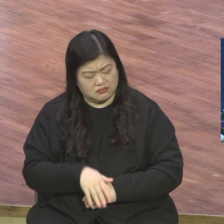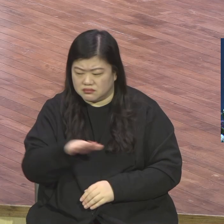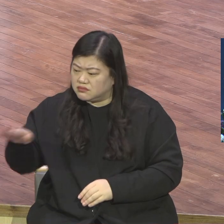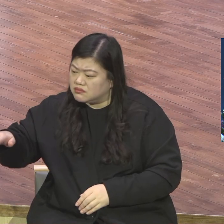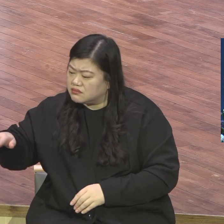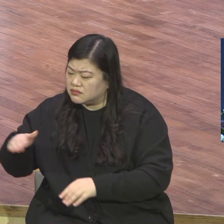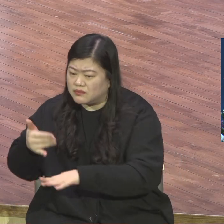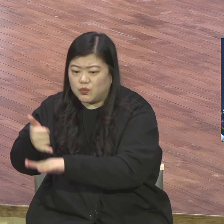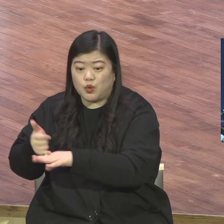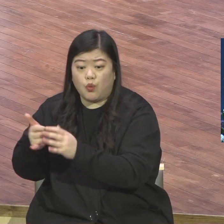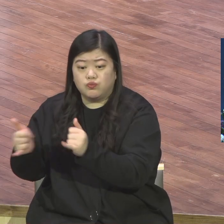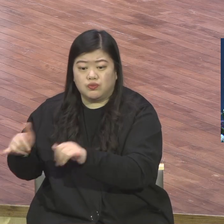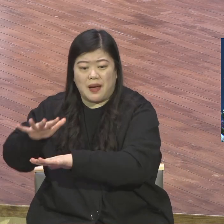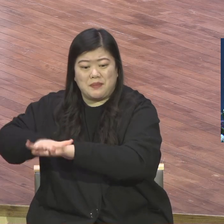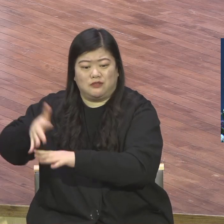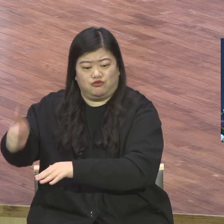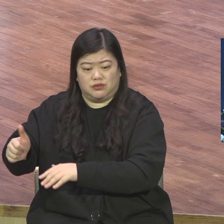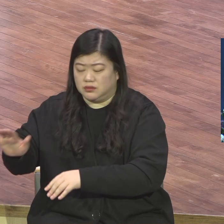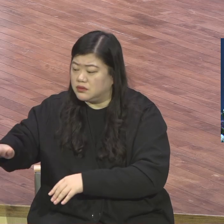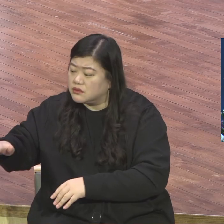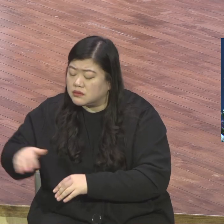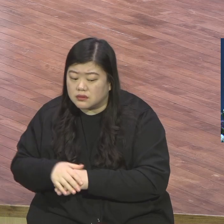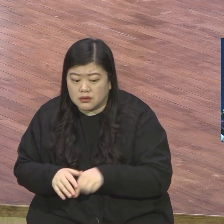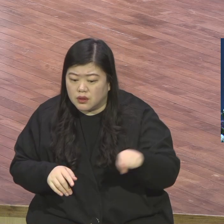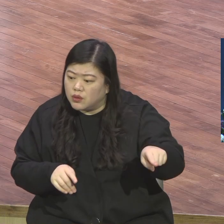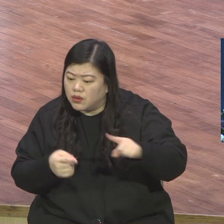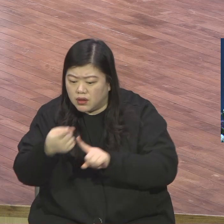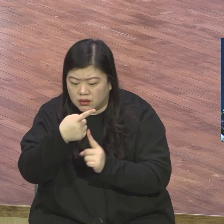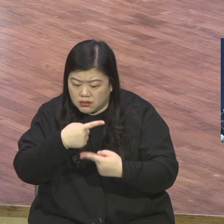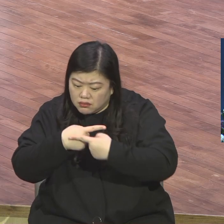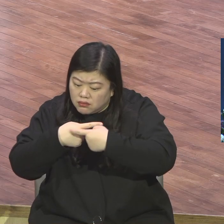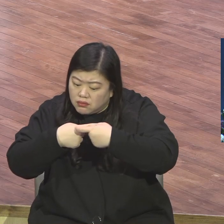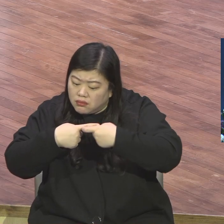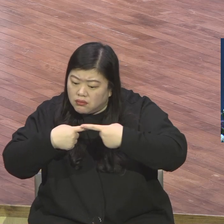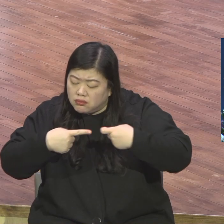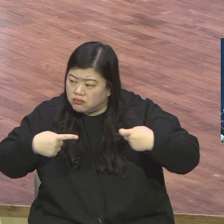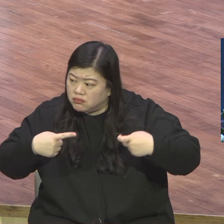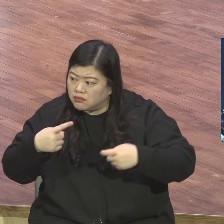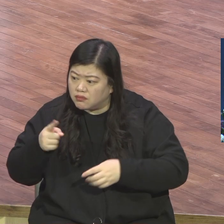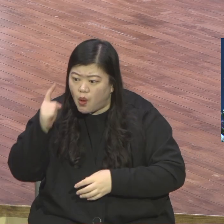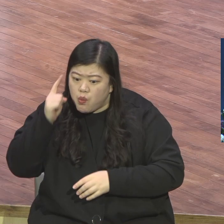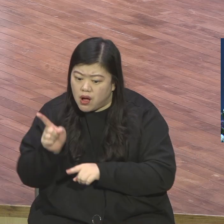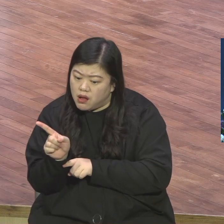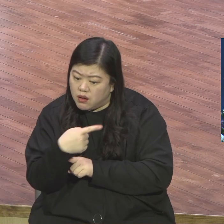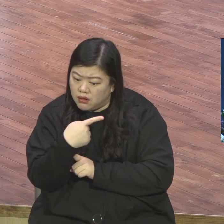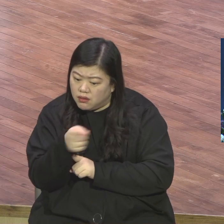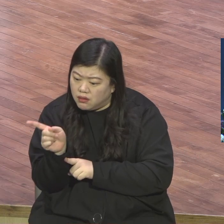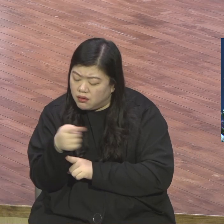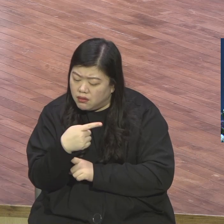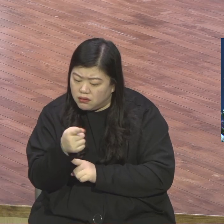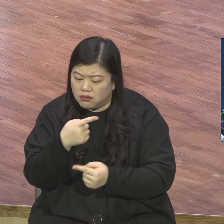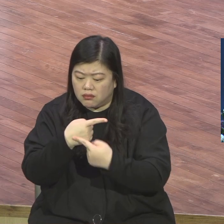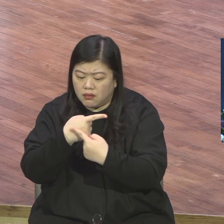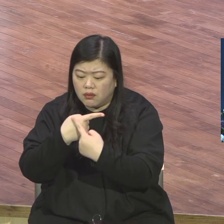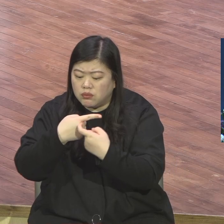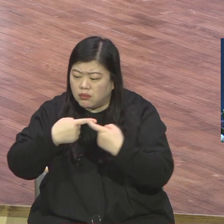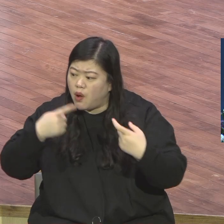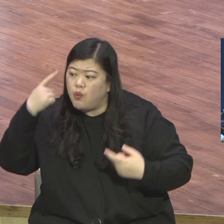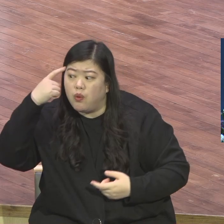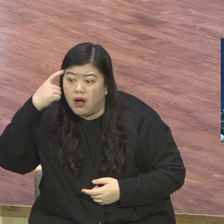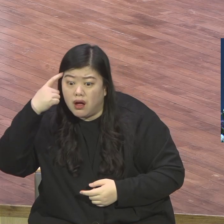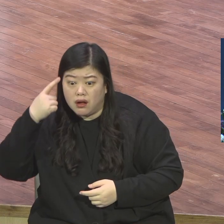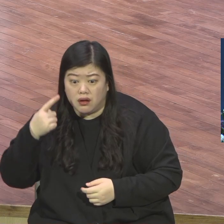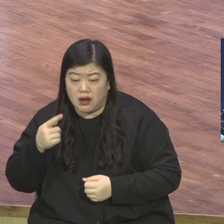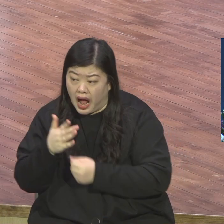하나님의 사랑이 바람 부는 대로 바뀌는 것입니까? 라고 그렇게 질문을 했습니다. 그렇게 질문하니까 농부가